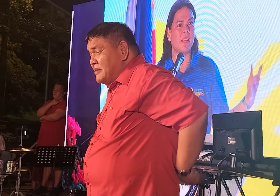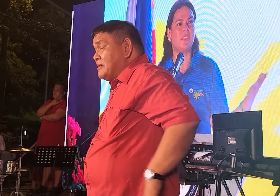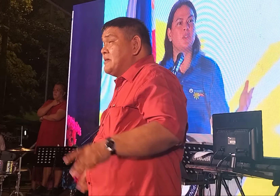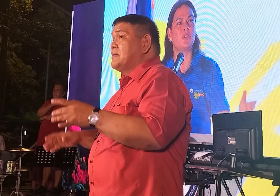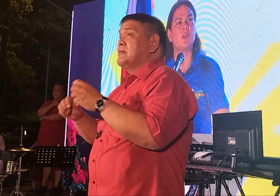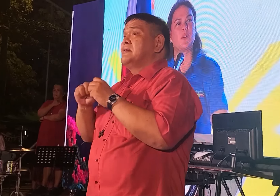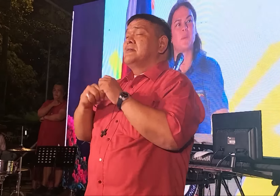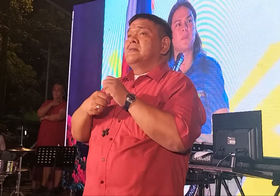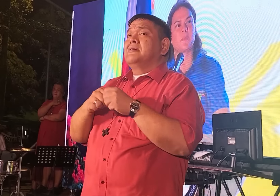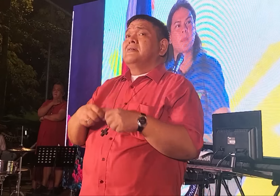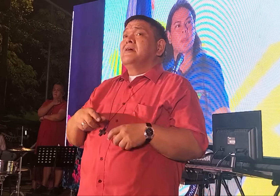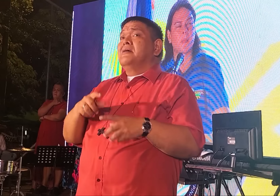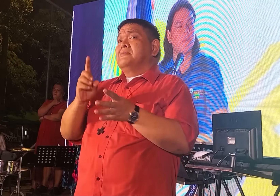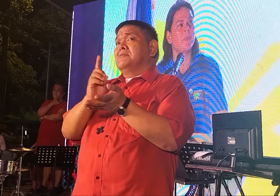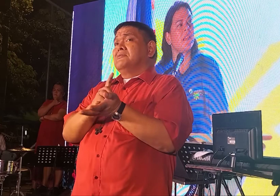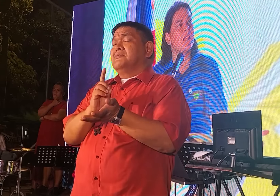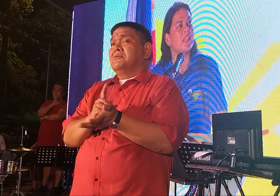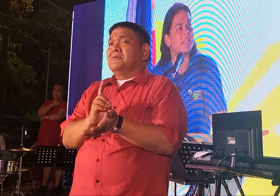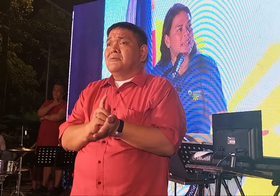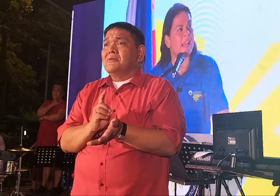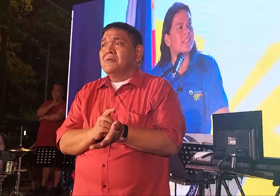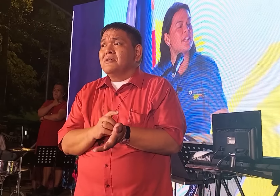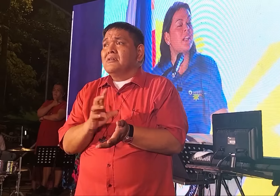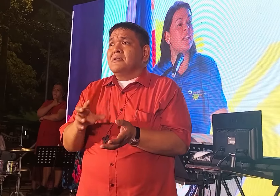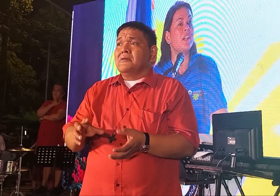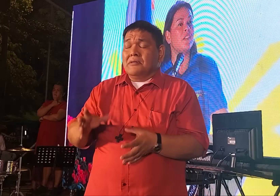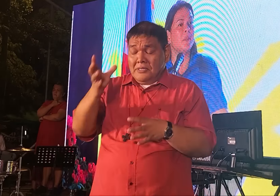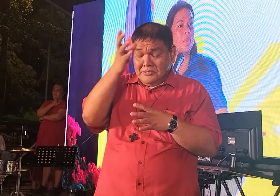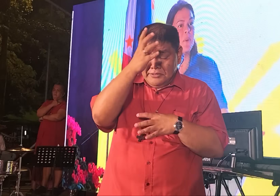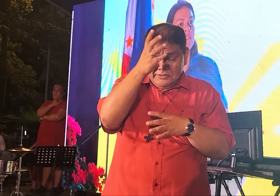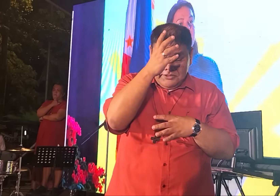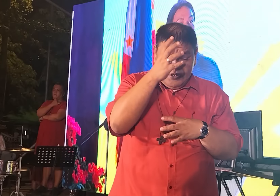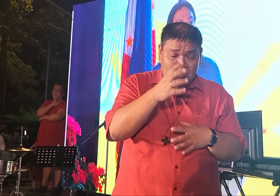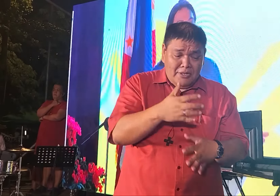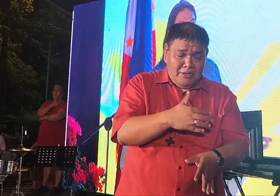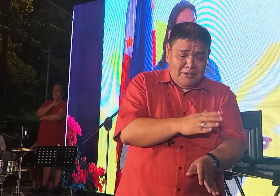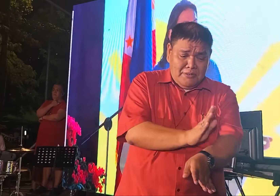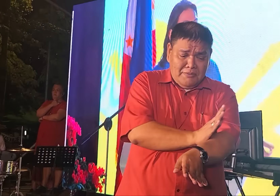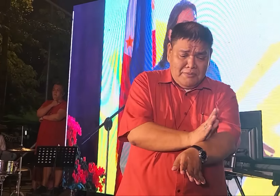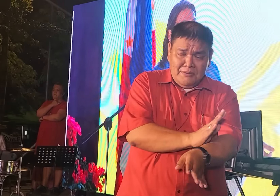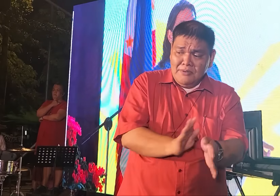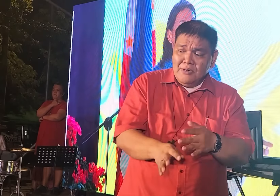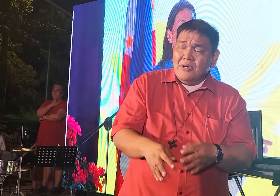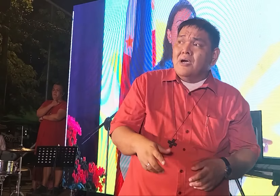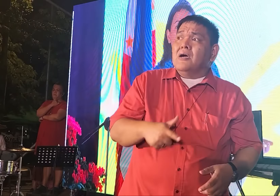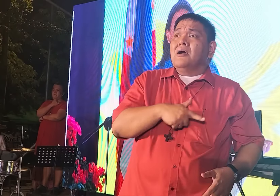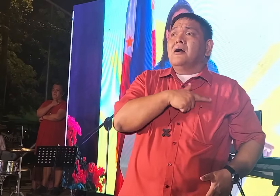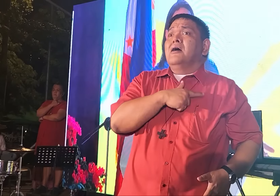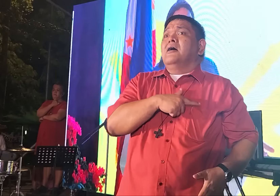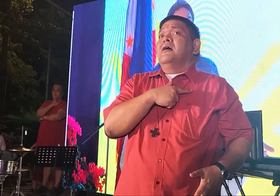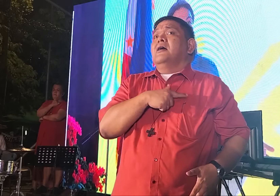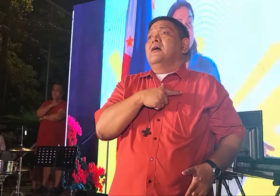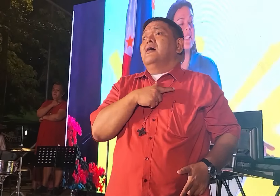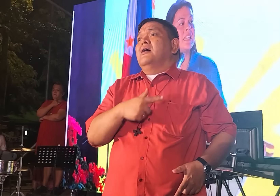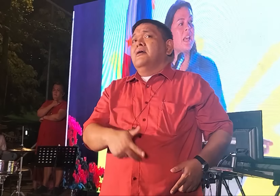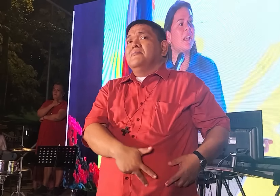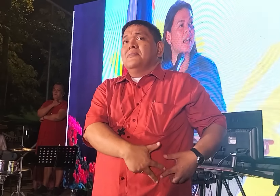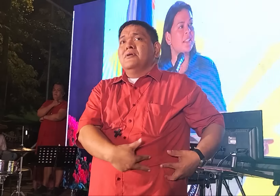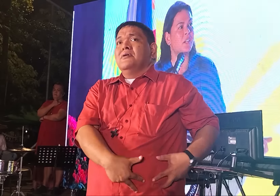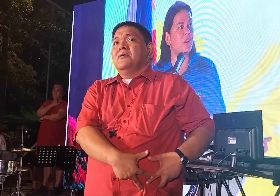Anong sabi ng doktor? It's cancer of the bones, cancer of the lungs, cancer of the